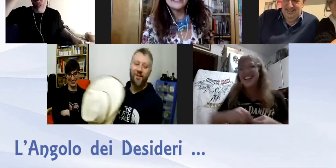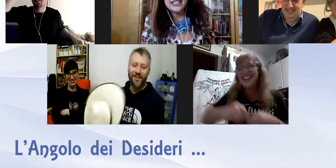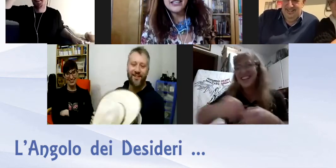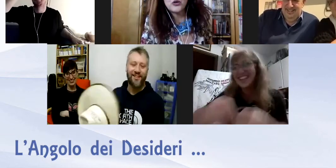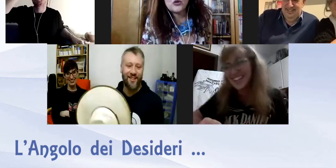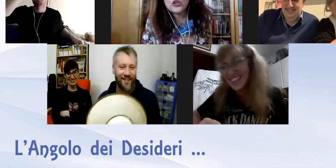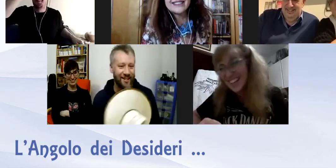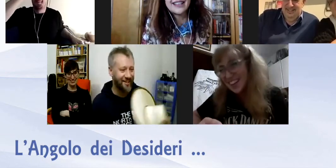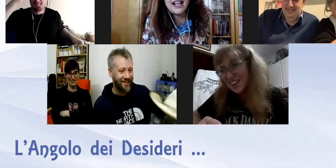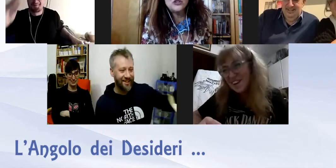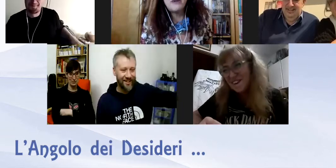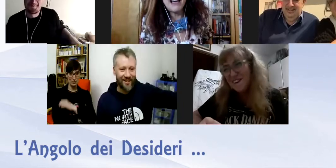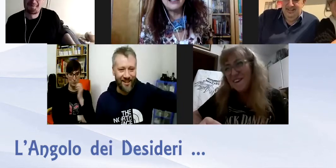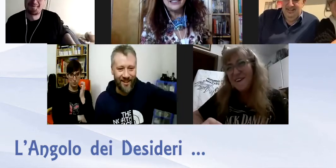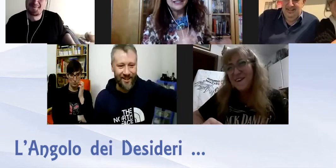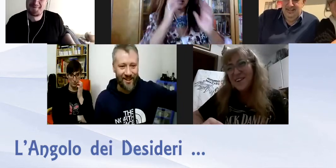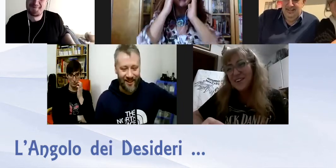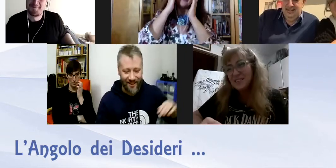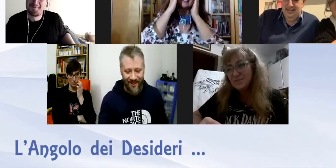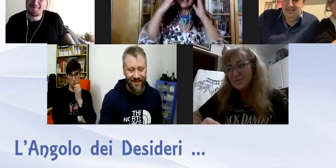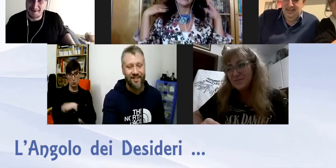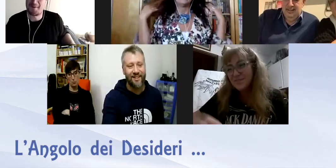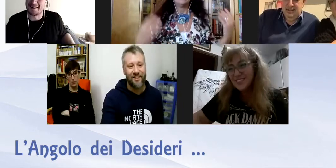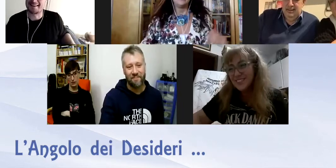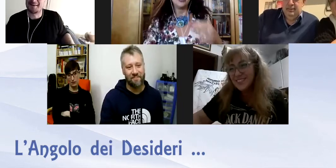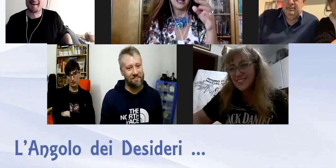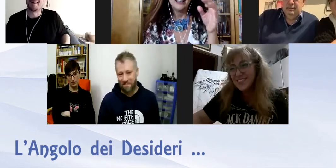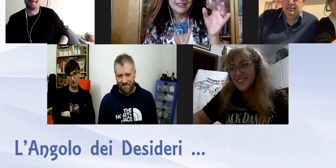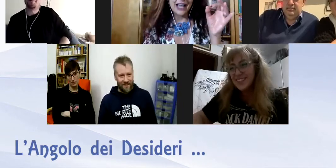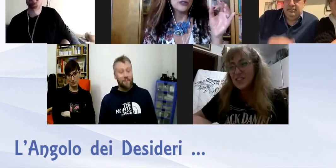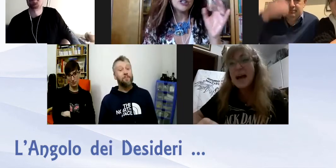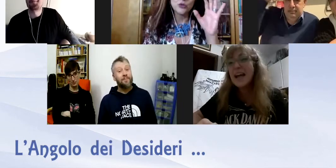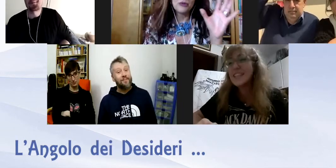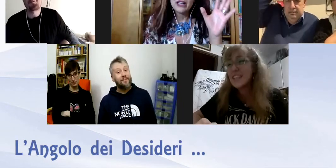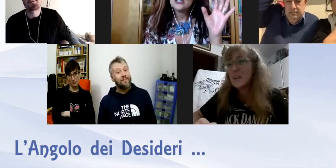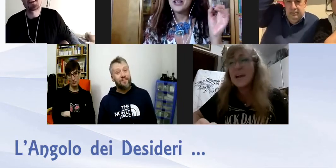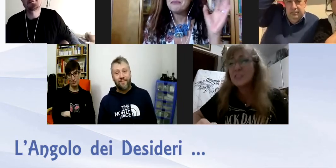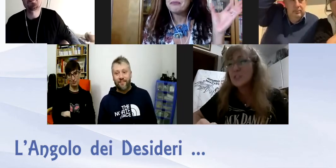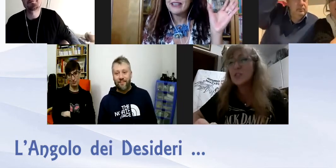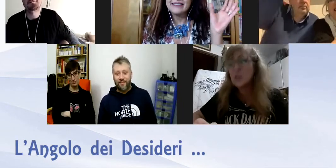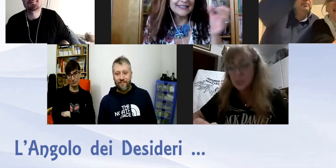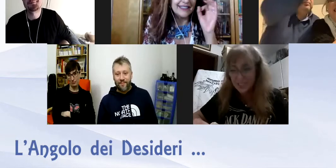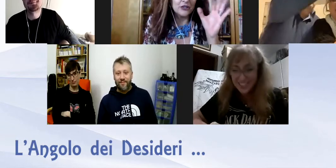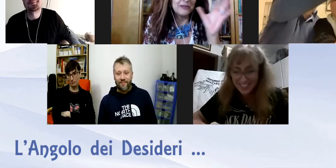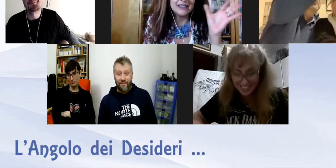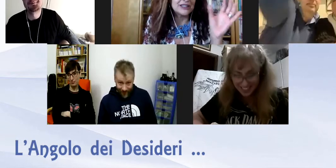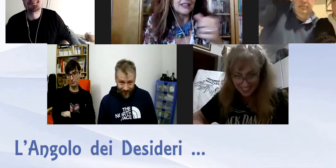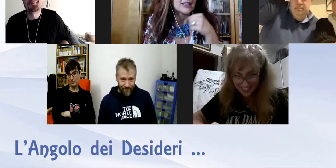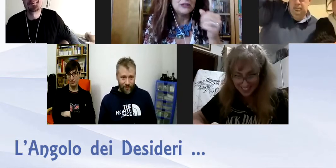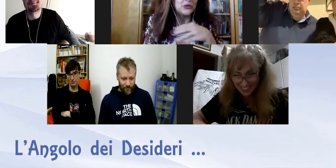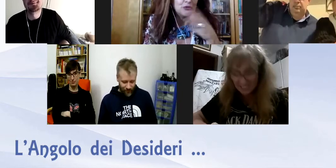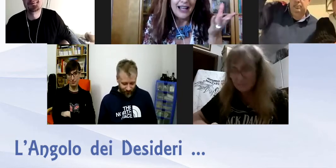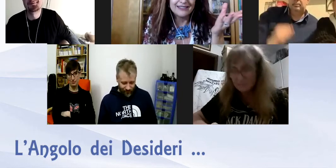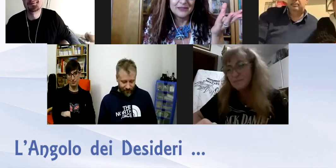e si chiedono cosa sarà il domani. Che fantastico. Infatti. Allora, domani sarà un altro giorno. Il desiderio di Matteo è